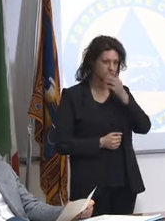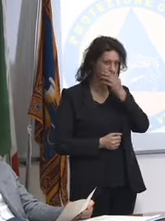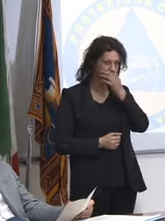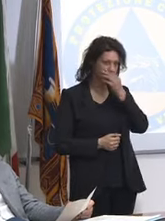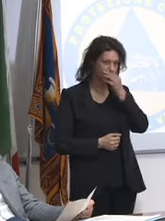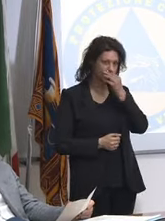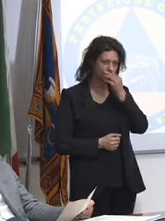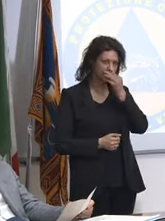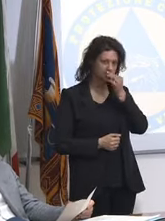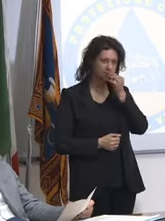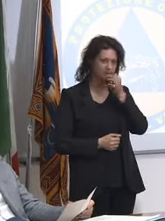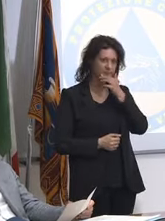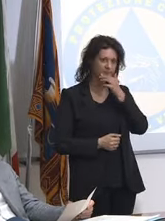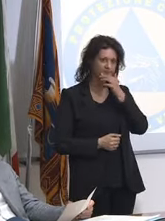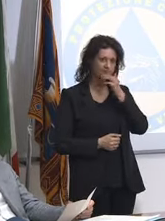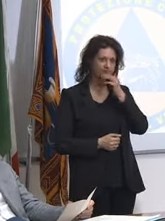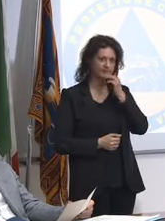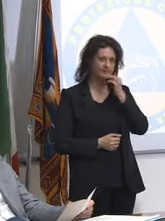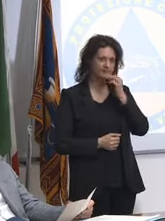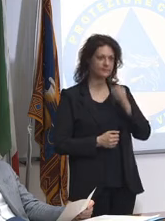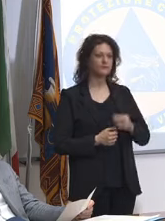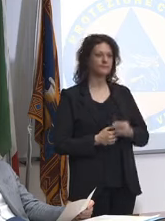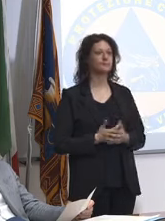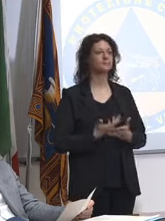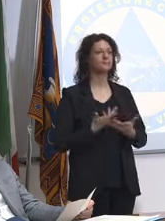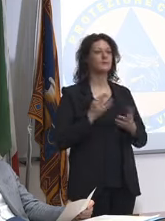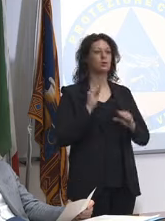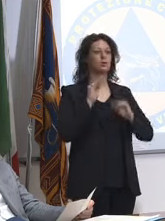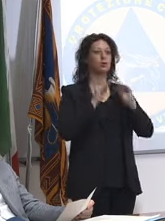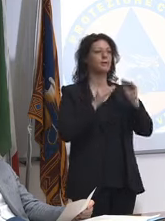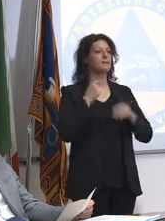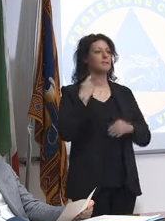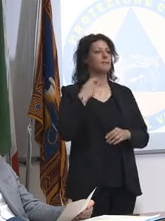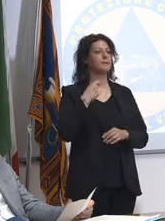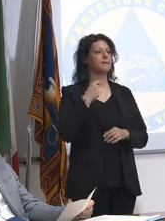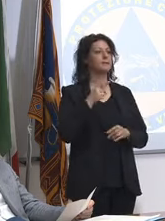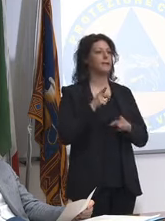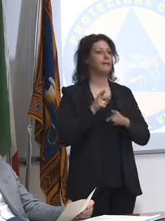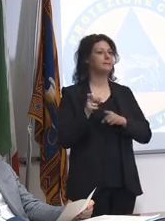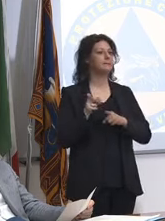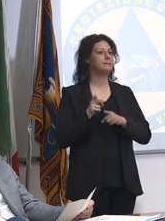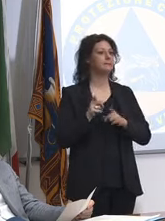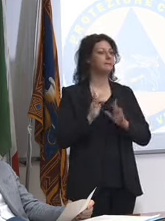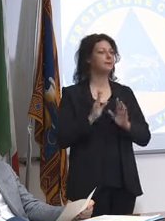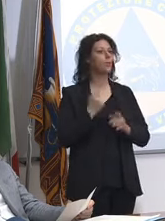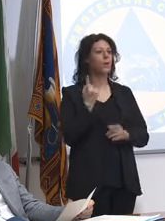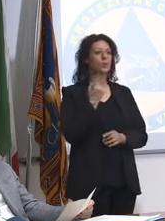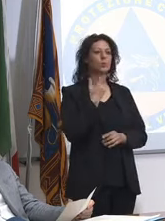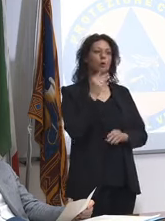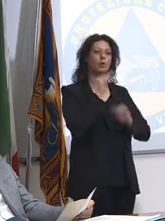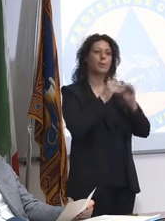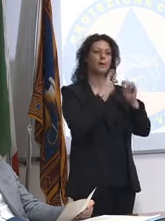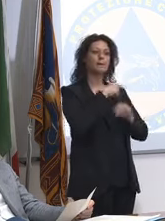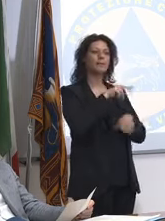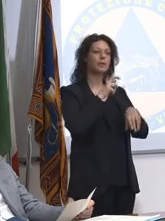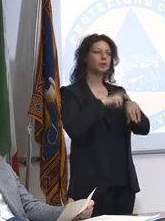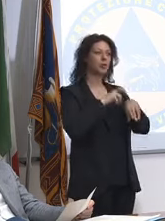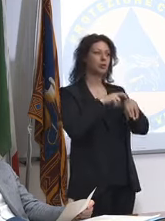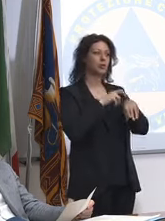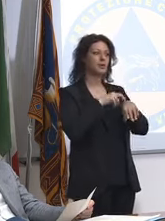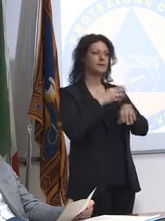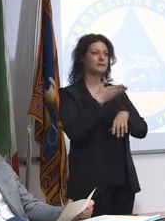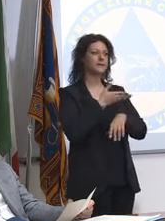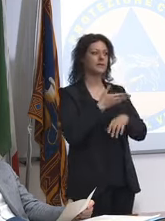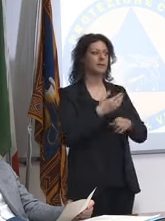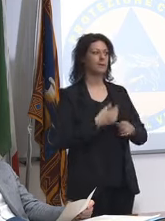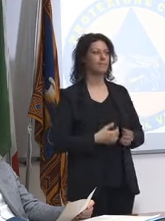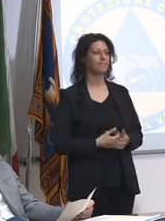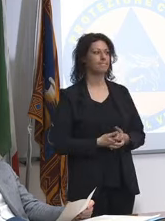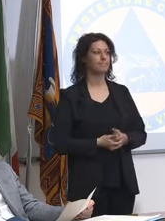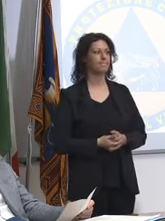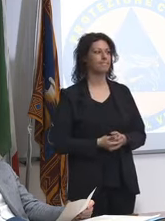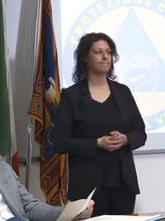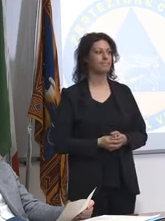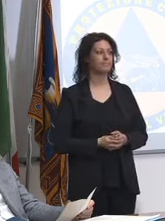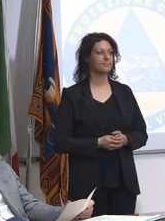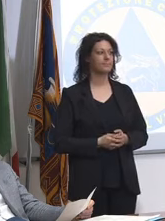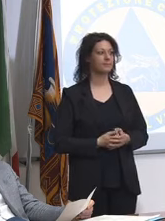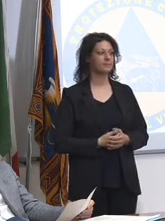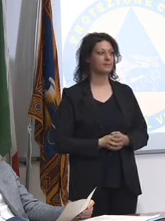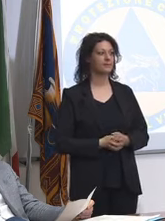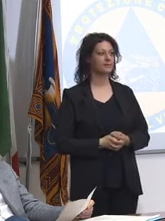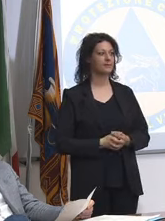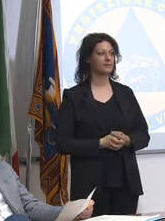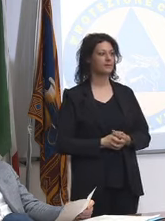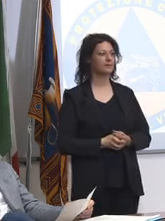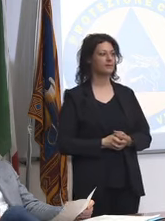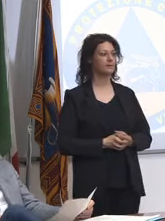delle domande per il Presidente. Non so se allora, Gordic, hai domande per la dottoressa Russo o chiamiamo il Presidente?